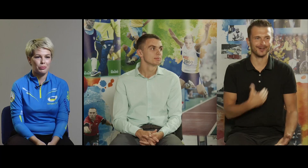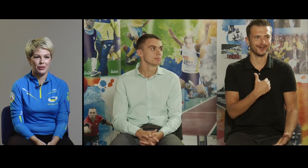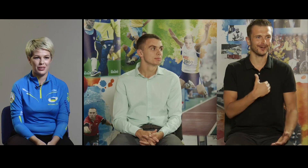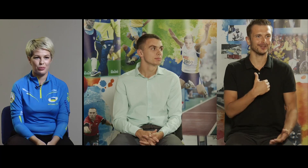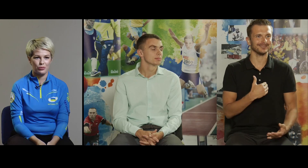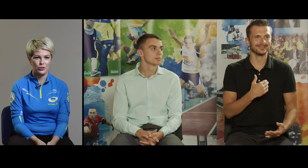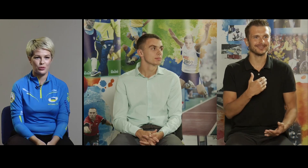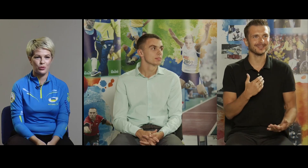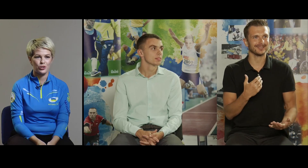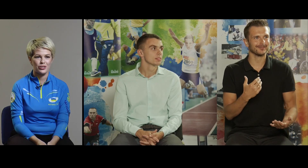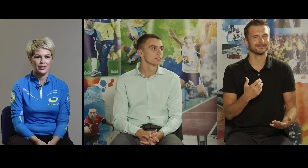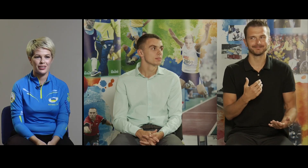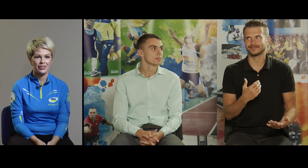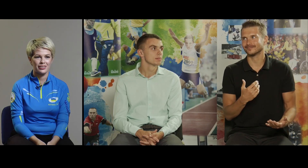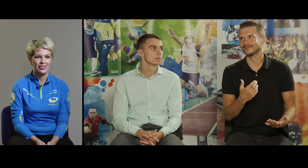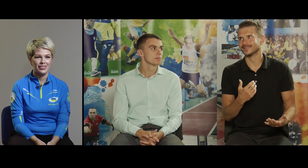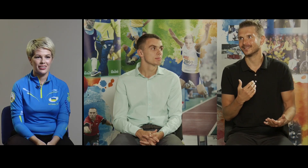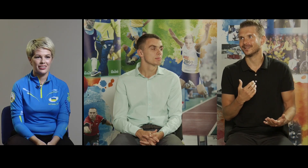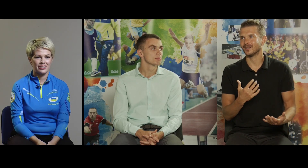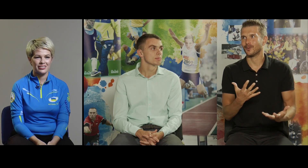Кров кипить повністю.